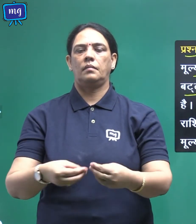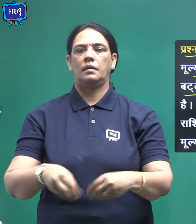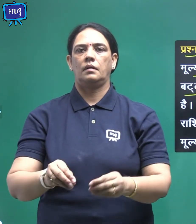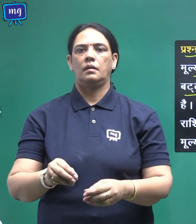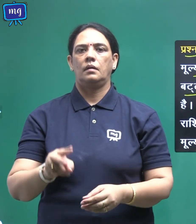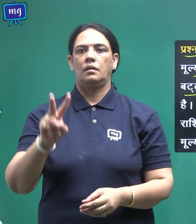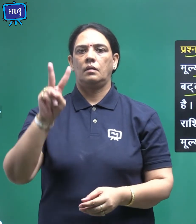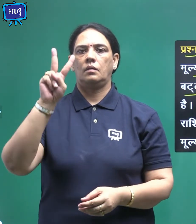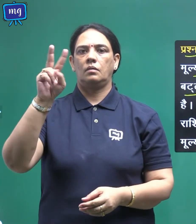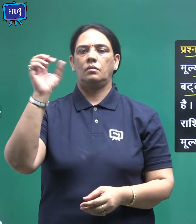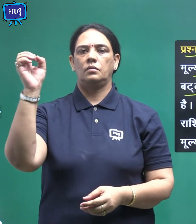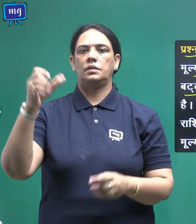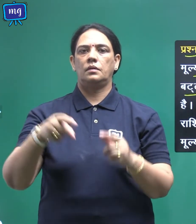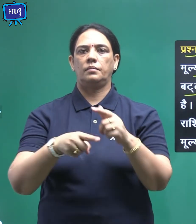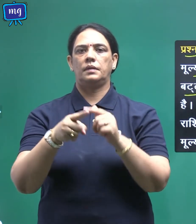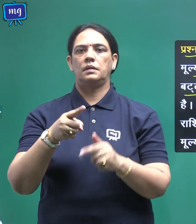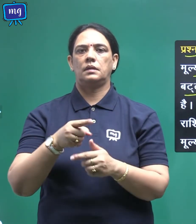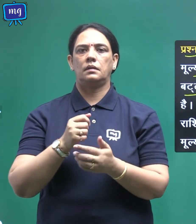20%